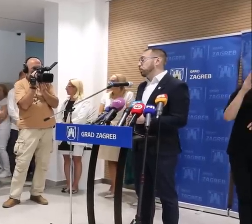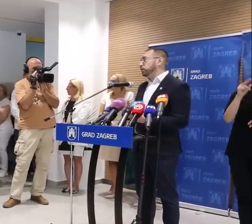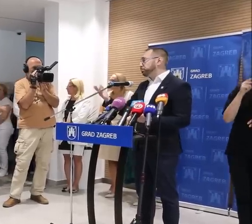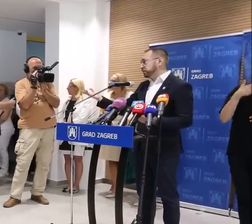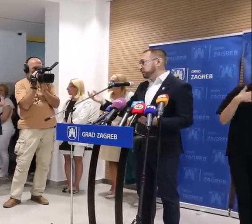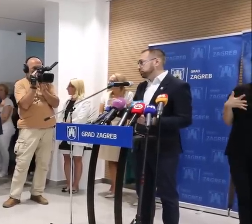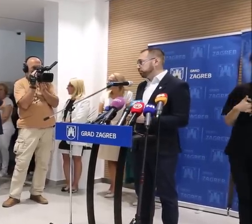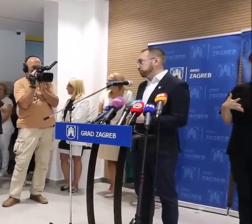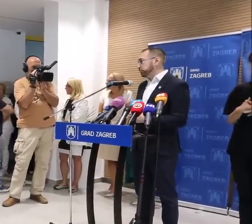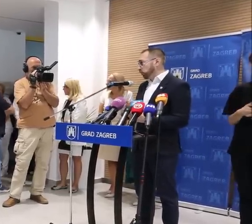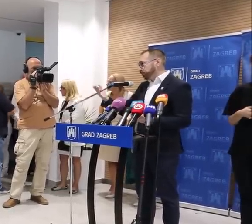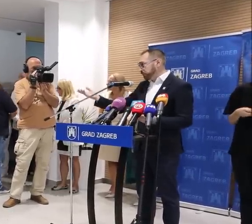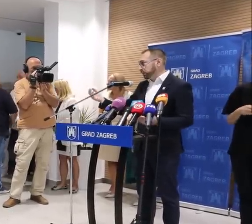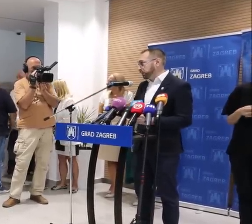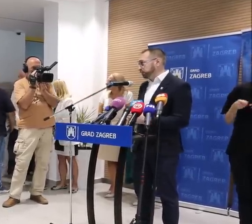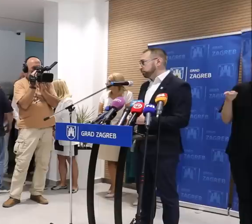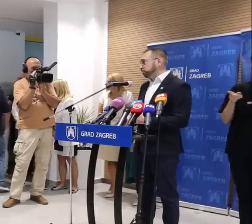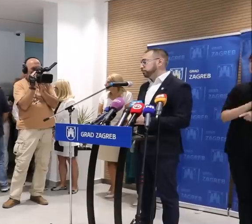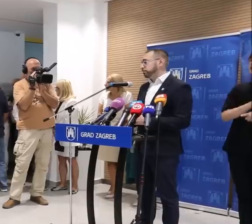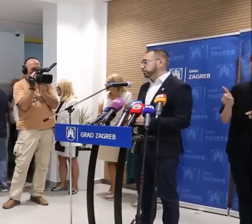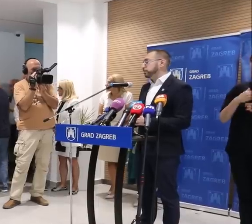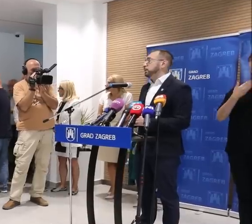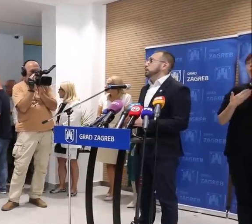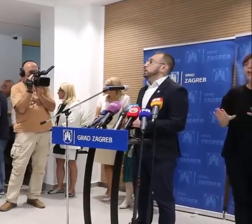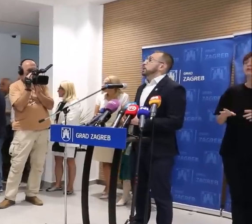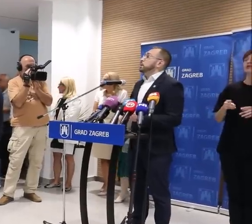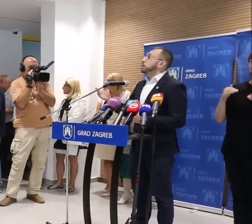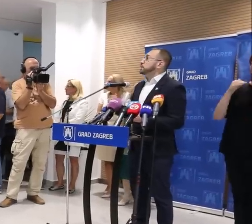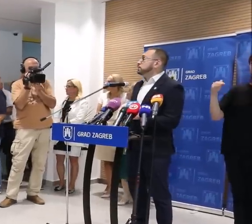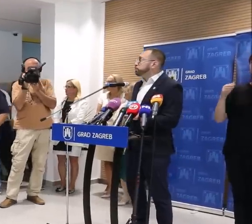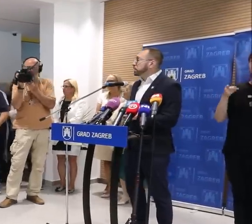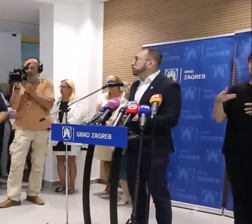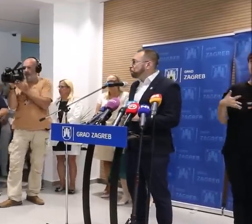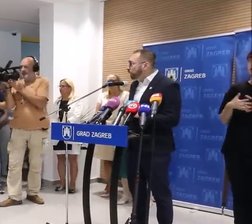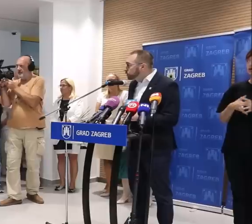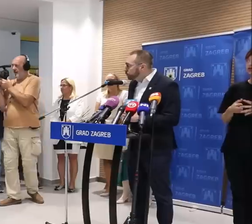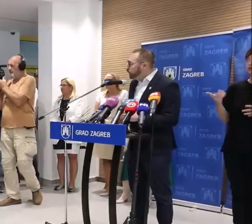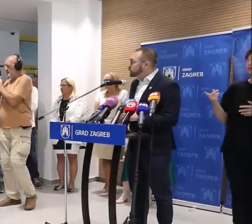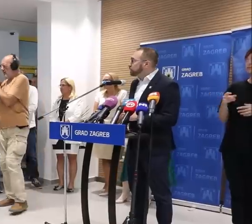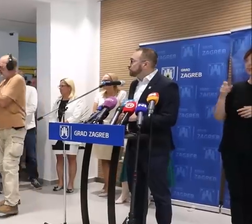loš, nije kontroverzan, vi niste uopće na nivou s građanima.